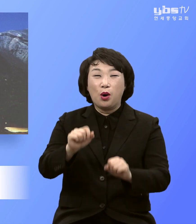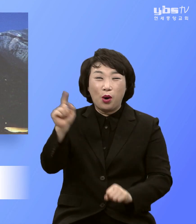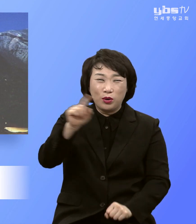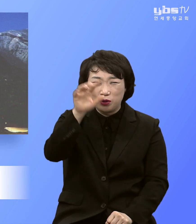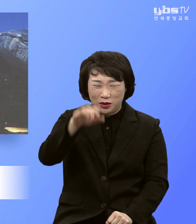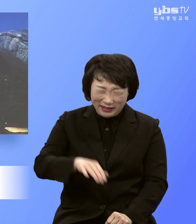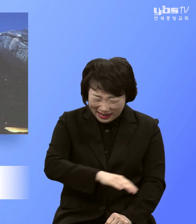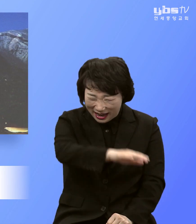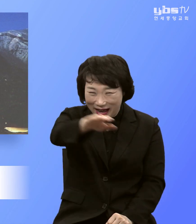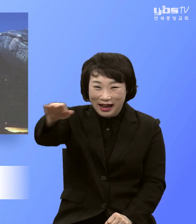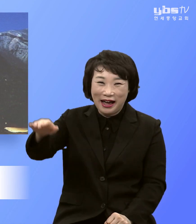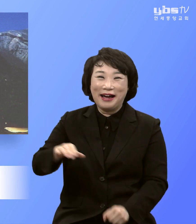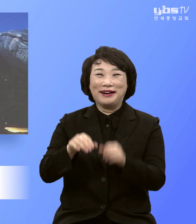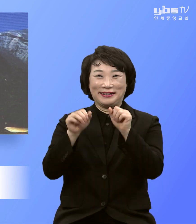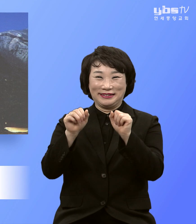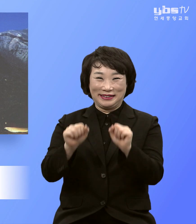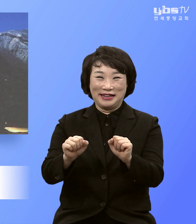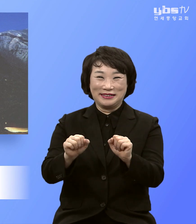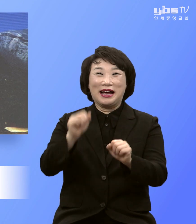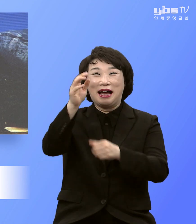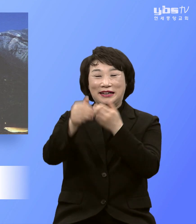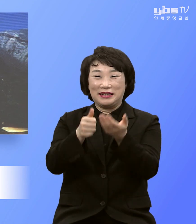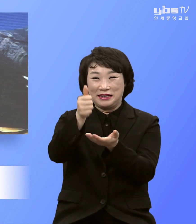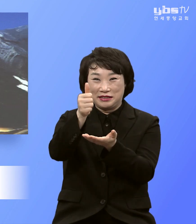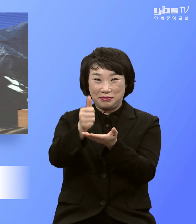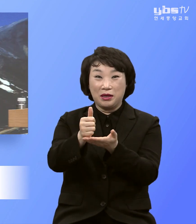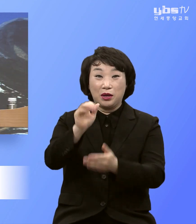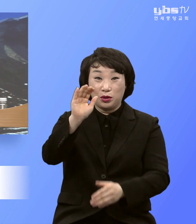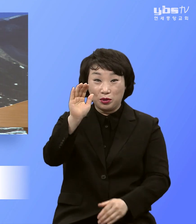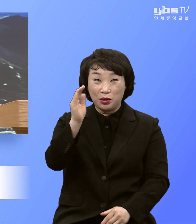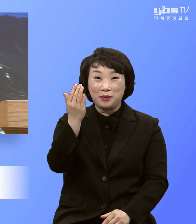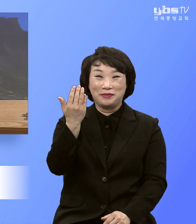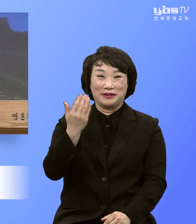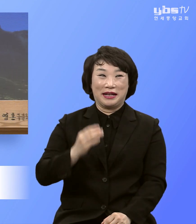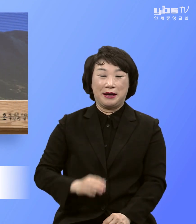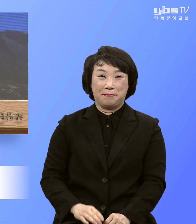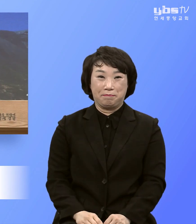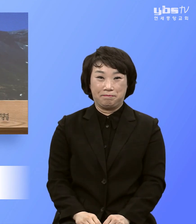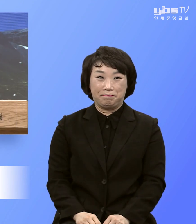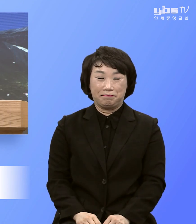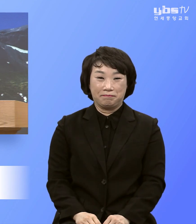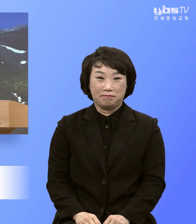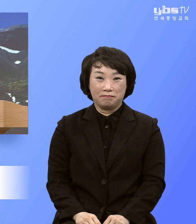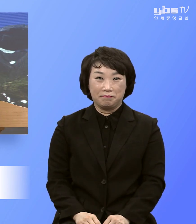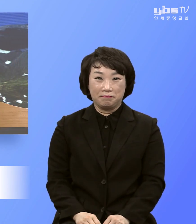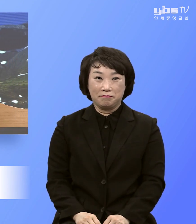어디나 다 계신 하나님이십니다.